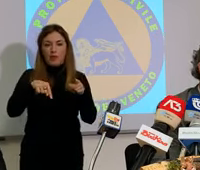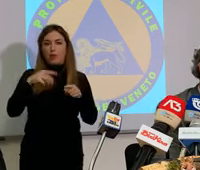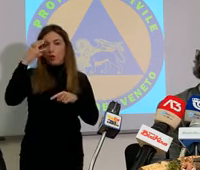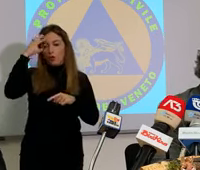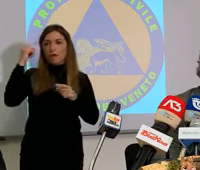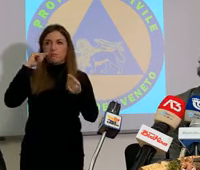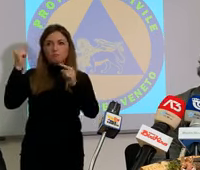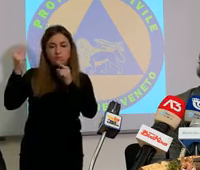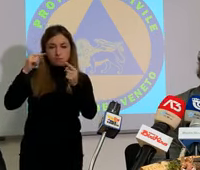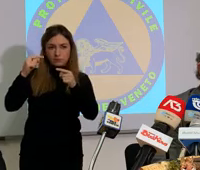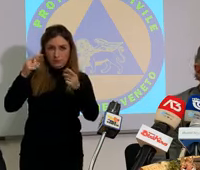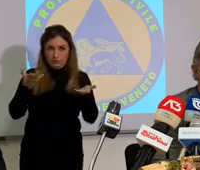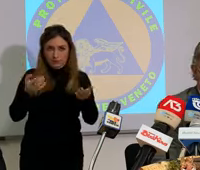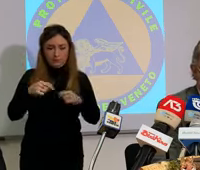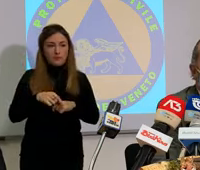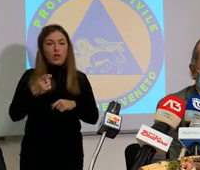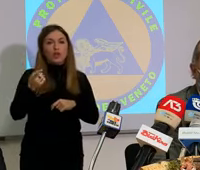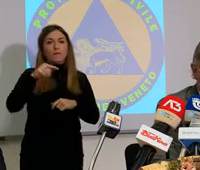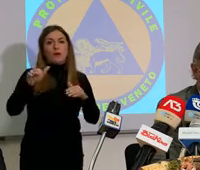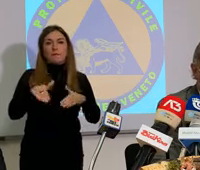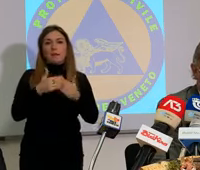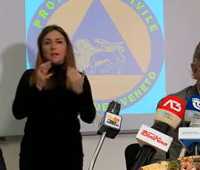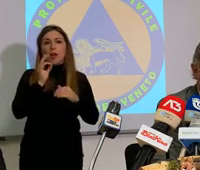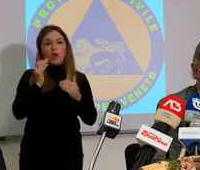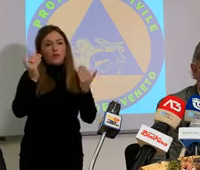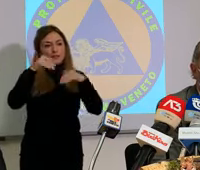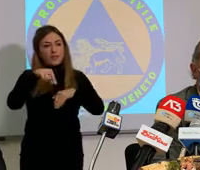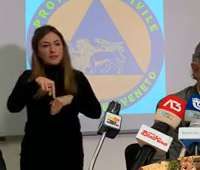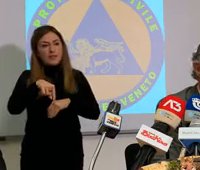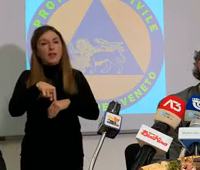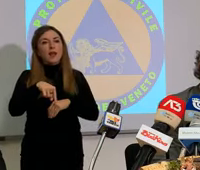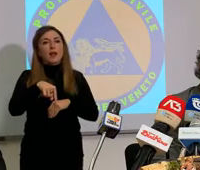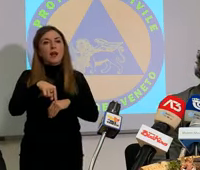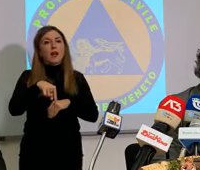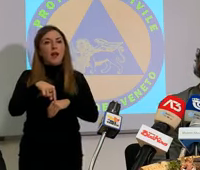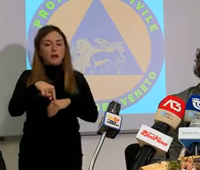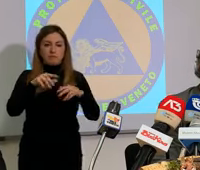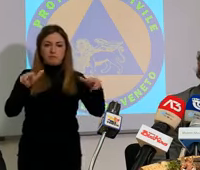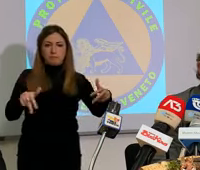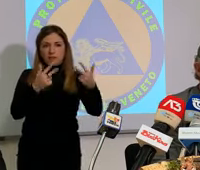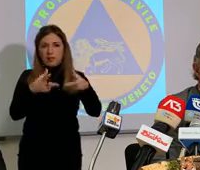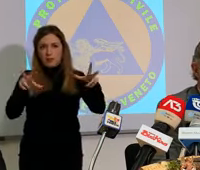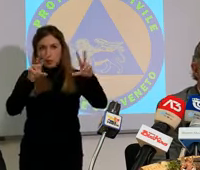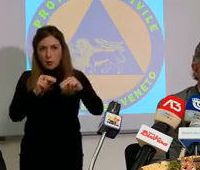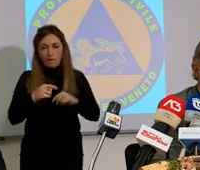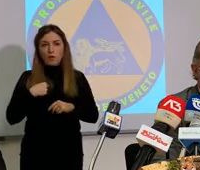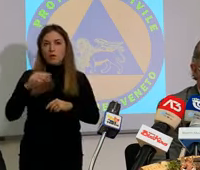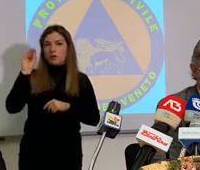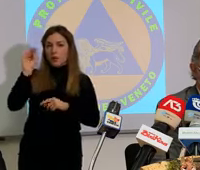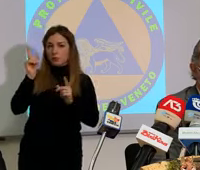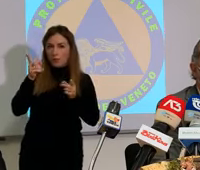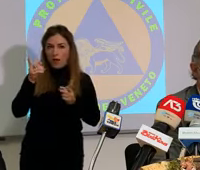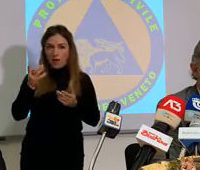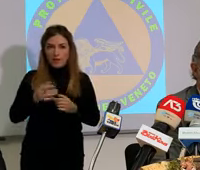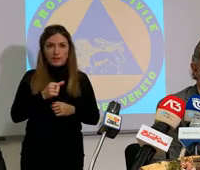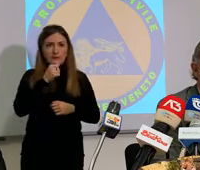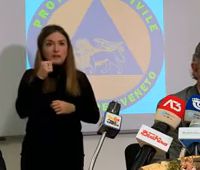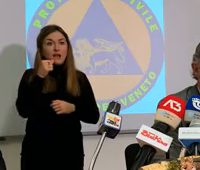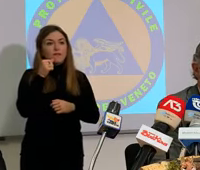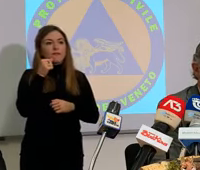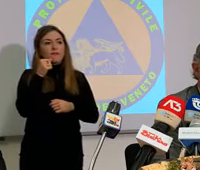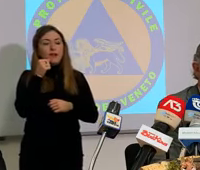domani mattina probabilmente anche stasera mari accadrà qualcosa che ci rincontreremo io ho chiesto che comunque ci siano una misura